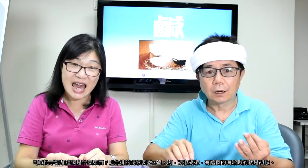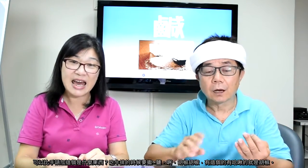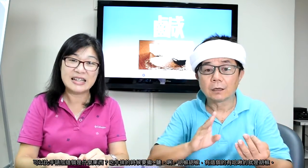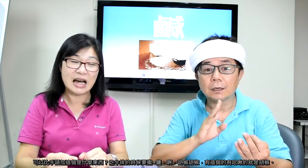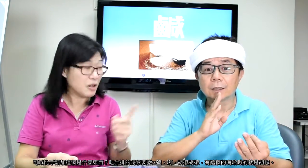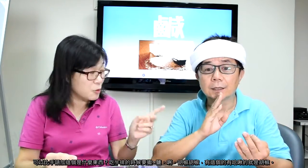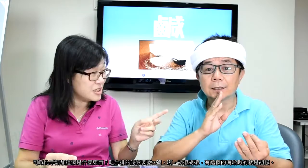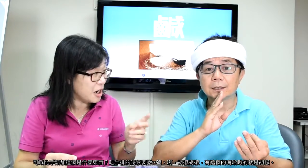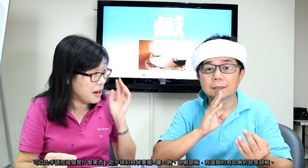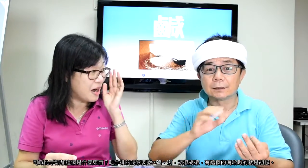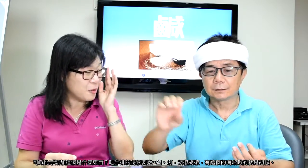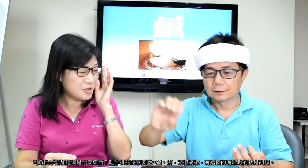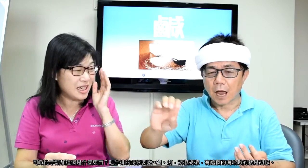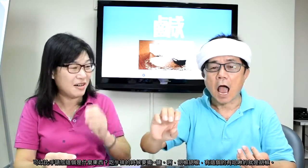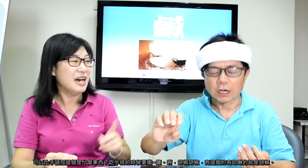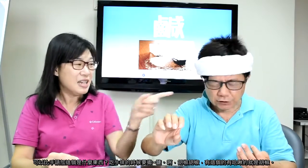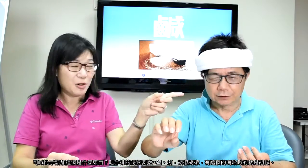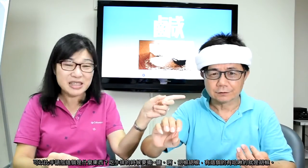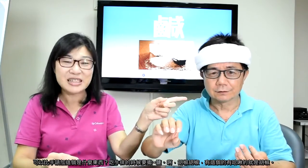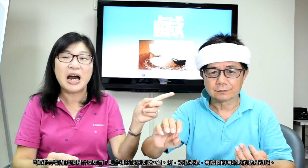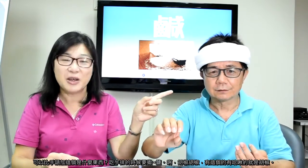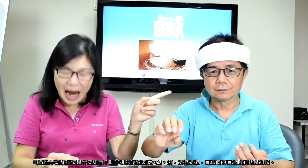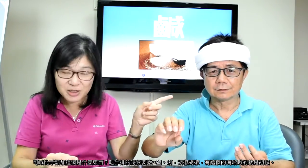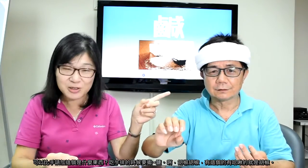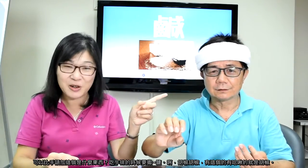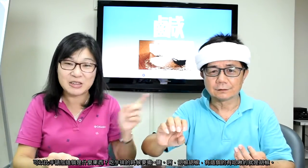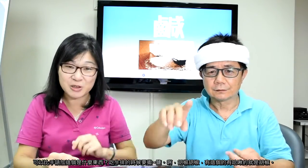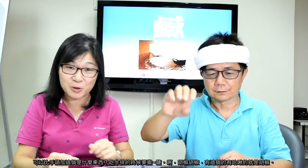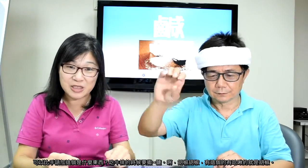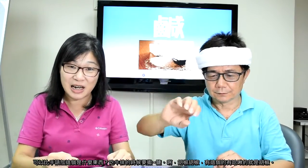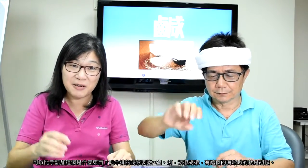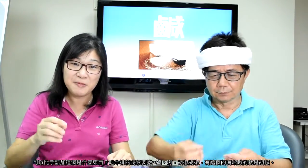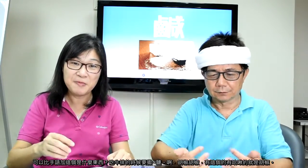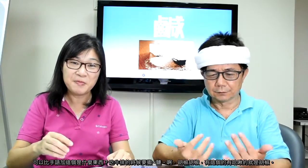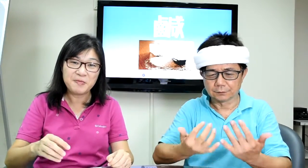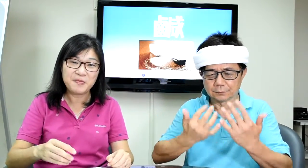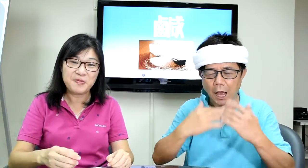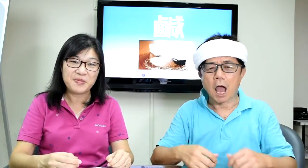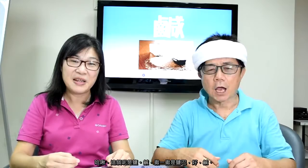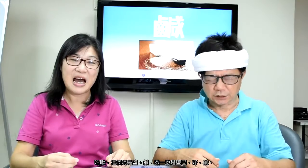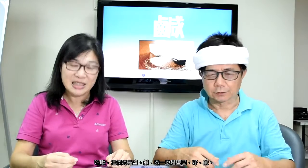盐啊，胡椒嘛，胡椒有这个的，有哈啾的话就是胡椒，哈